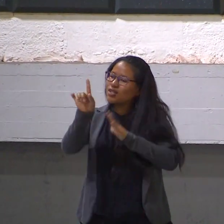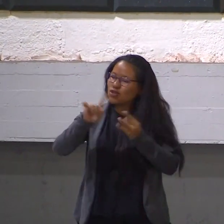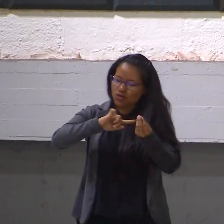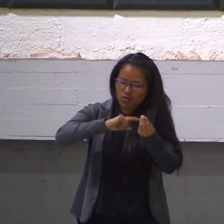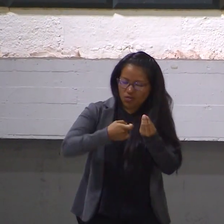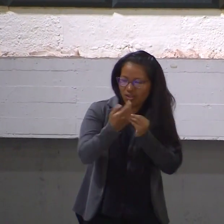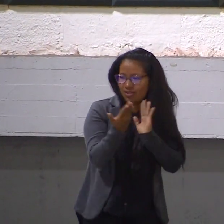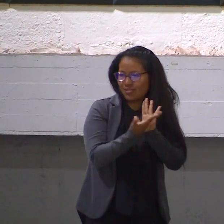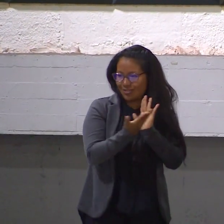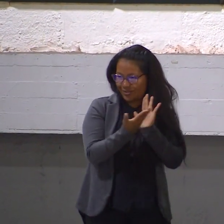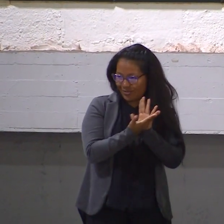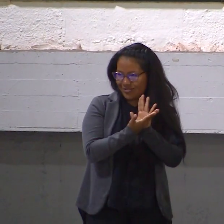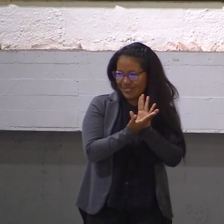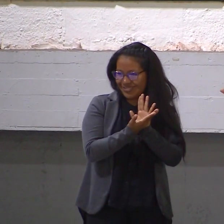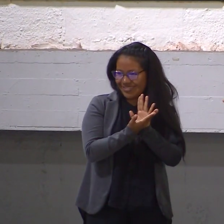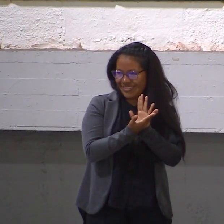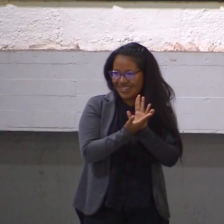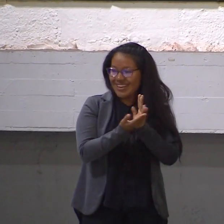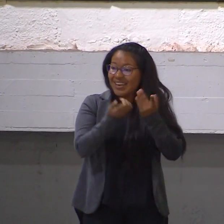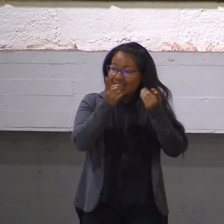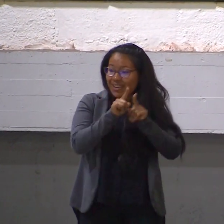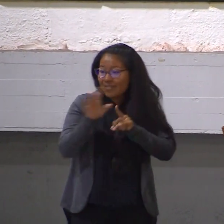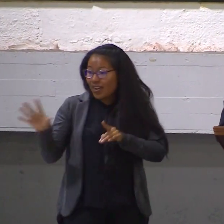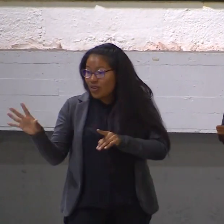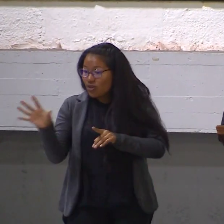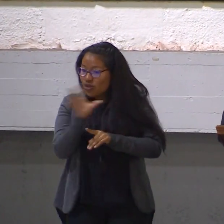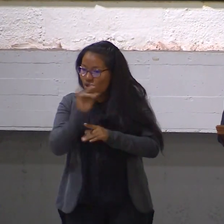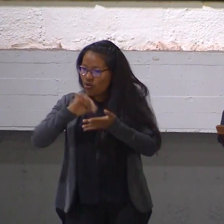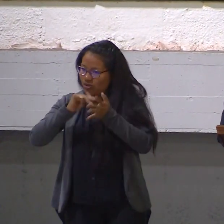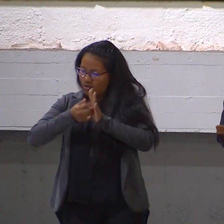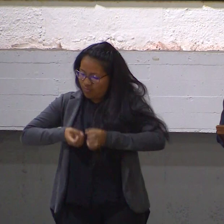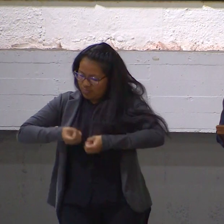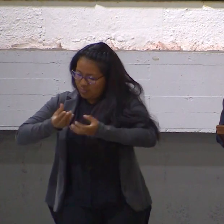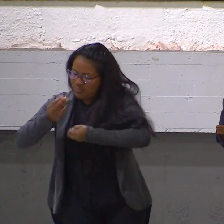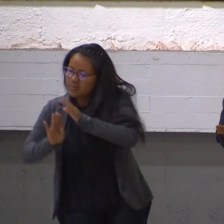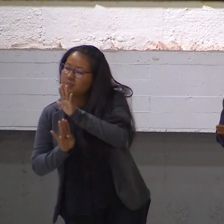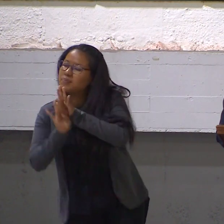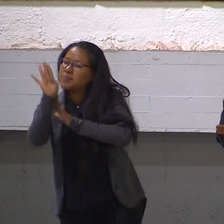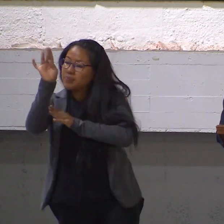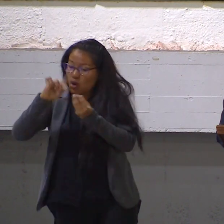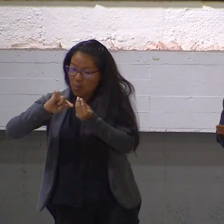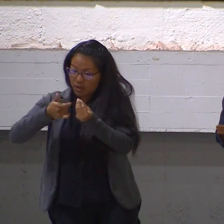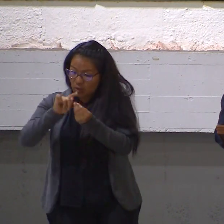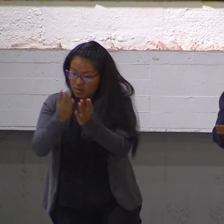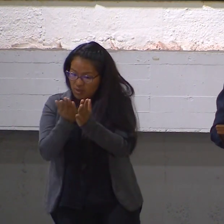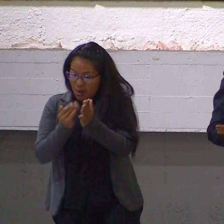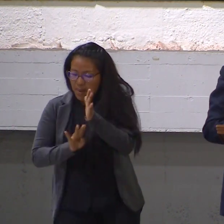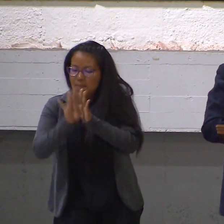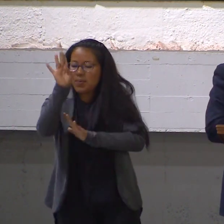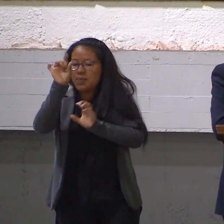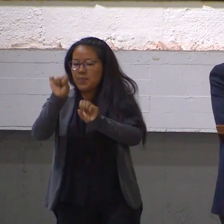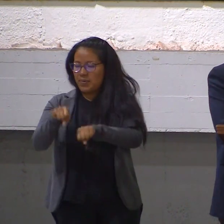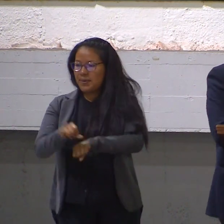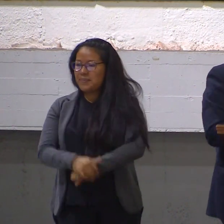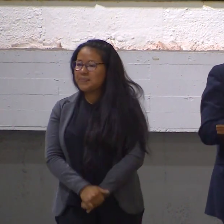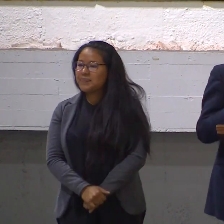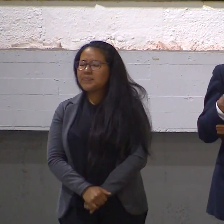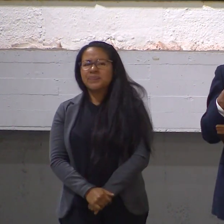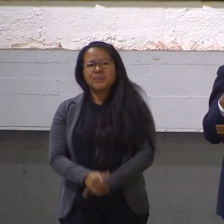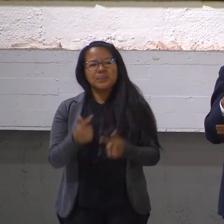y por supuesto todos vamos a contribuir al desarrollo de ese objeto de estudio yo